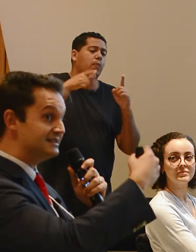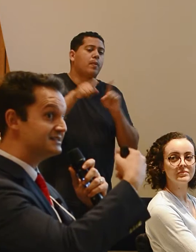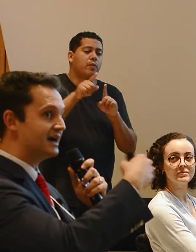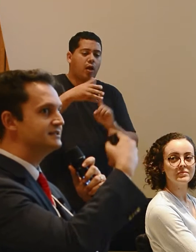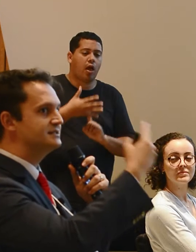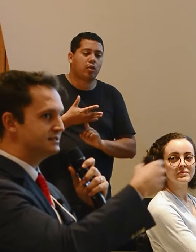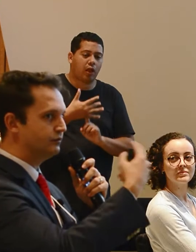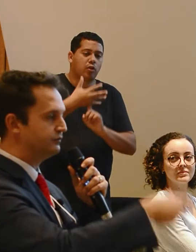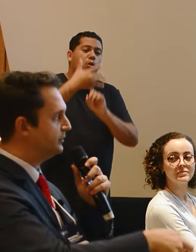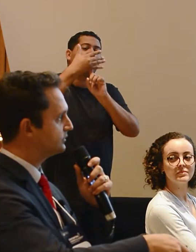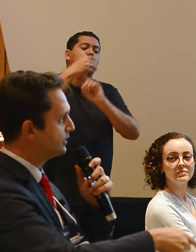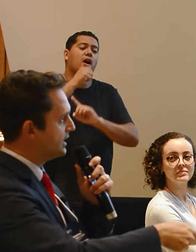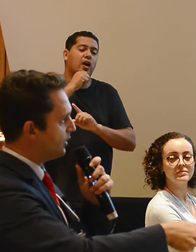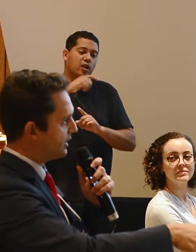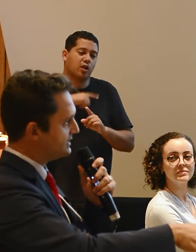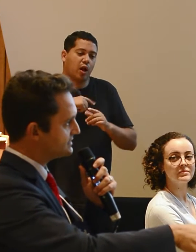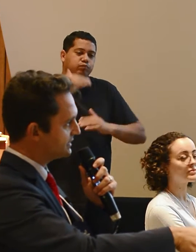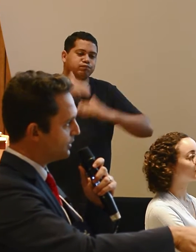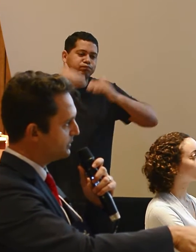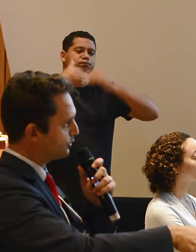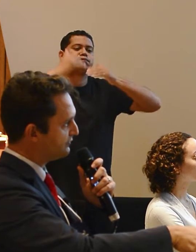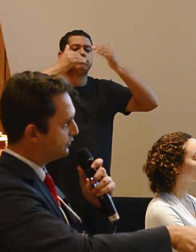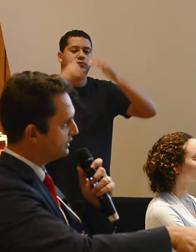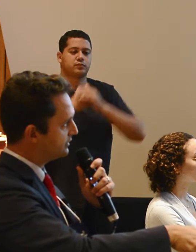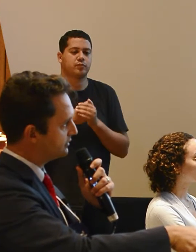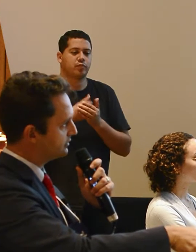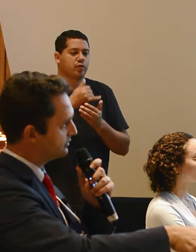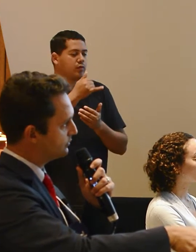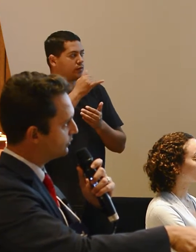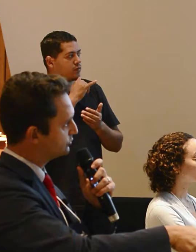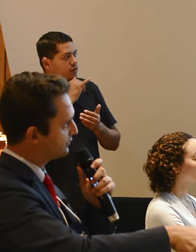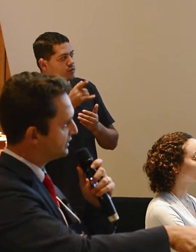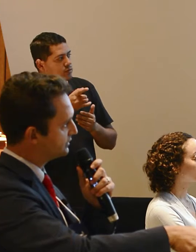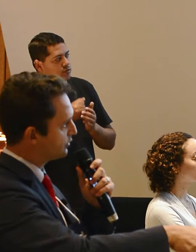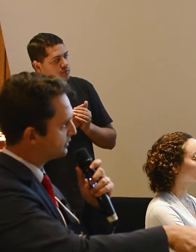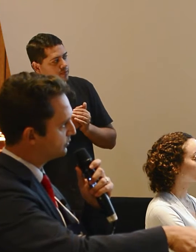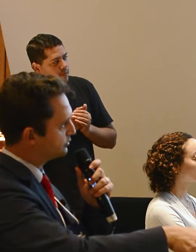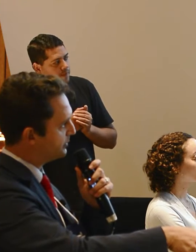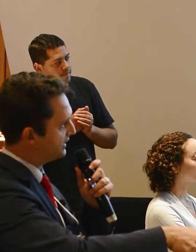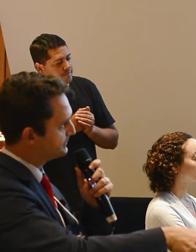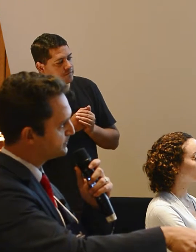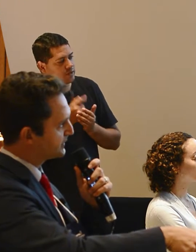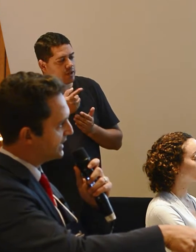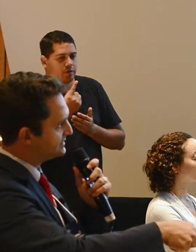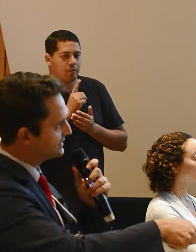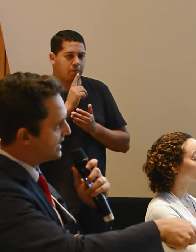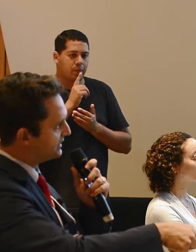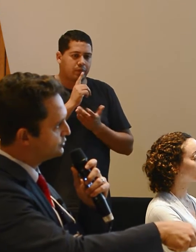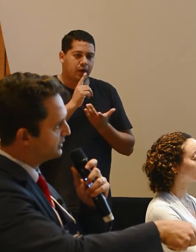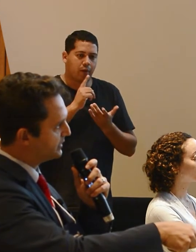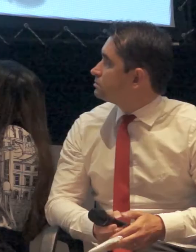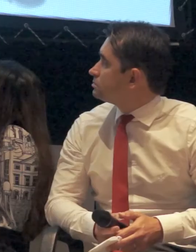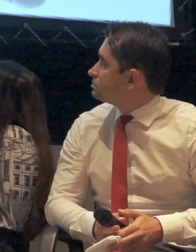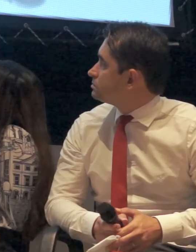ainda está em desenvolvimento. Esse aqui é o microfone. Igual o Dr. Fernando comentou muito bem, esse aqui